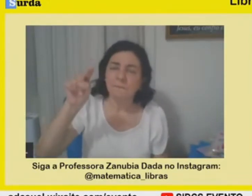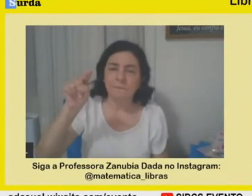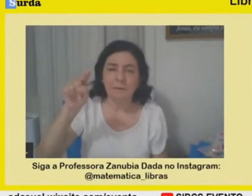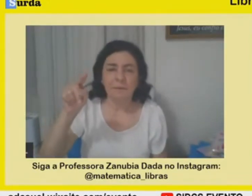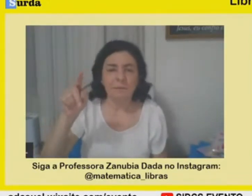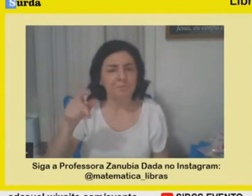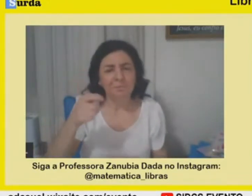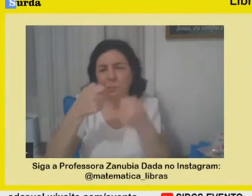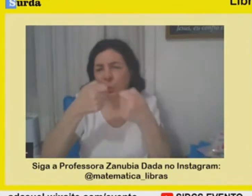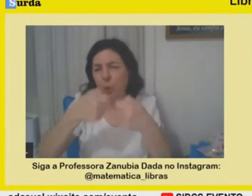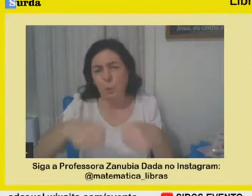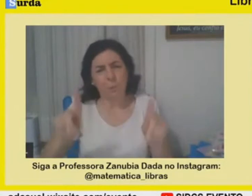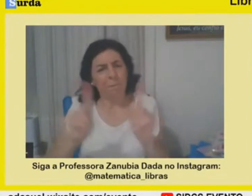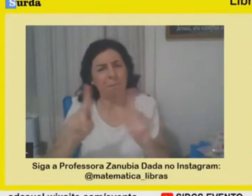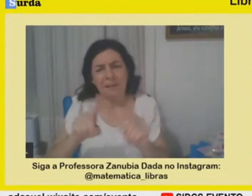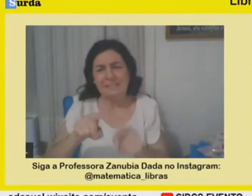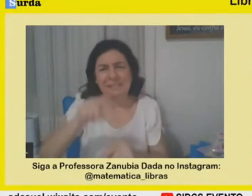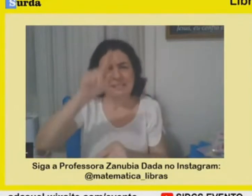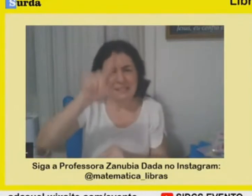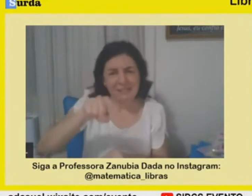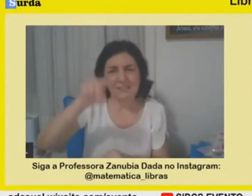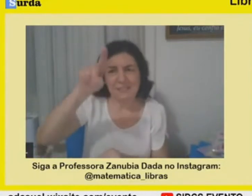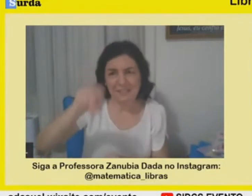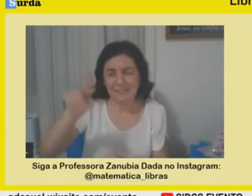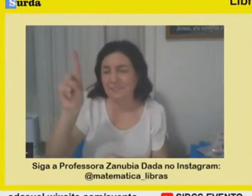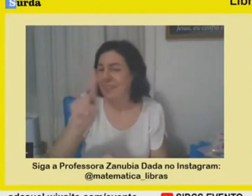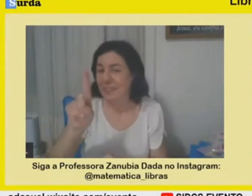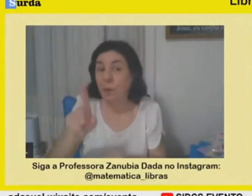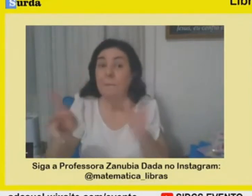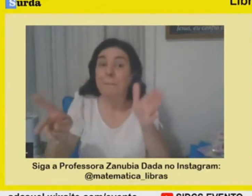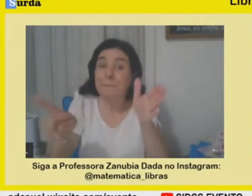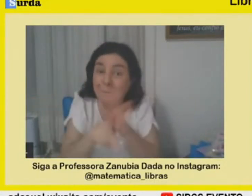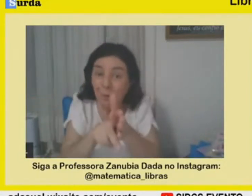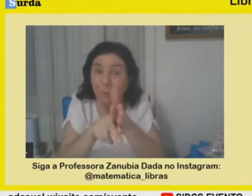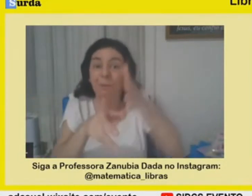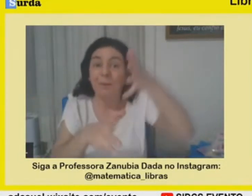sempre fazia risquinho. Não precisa.